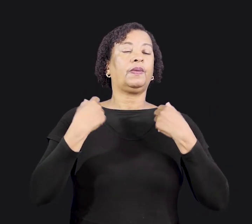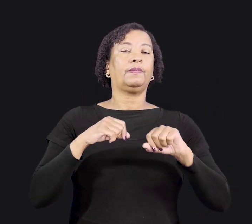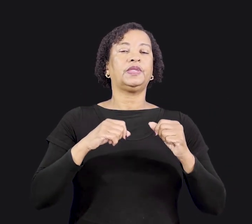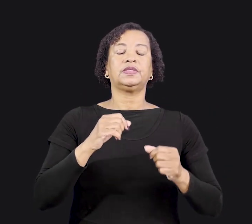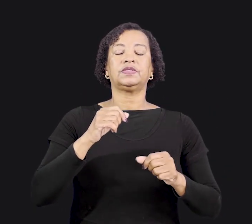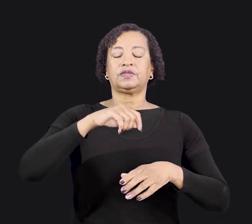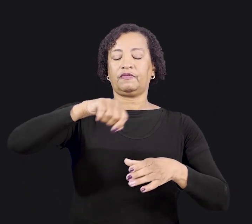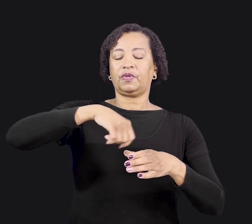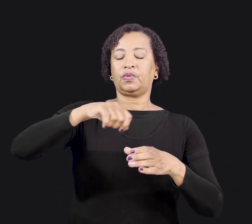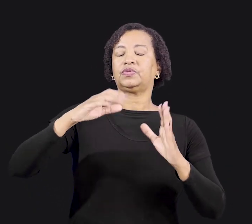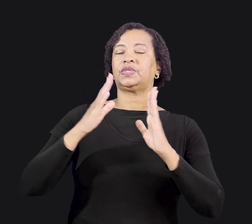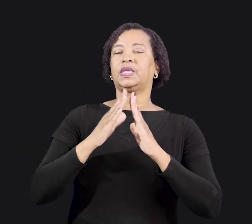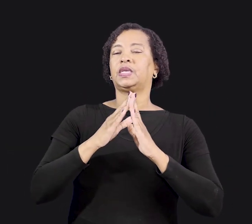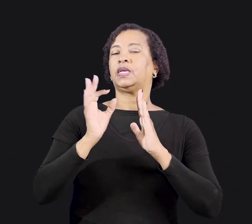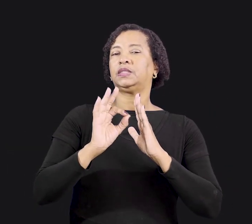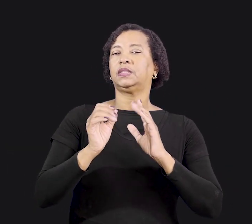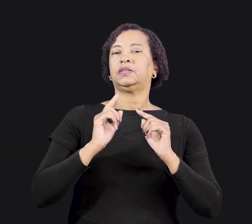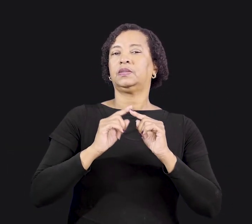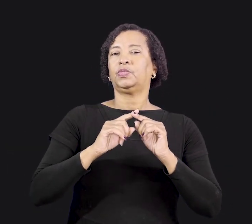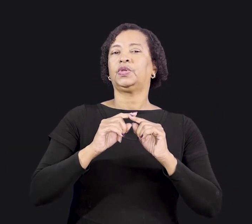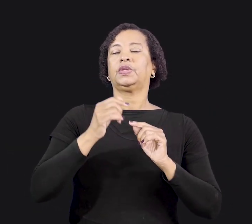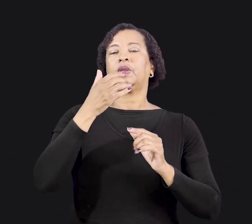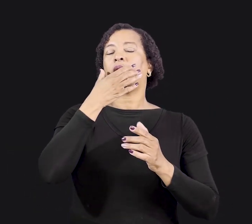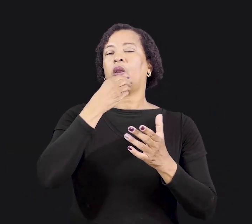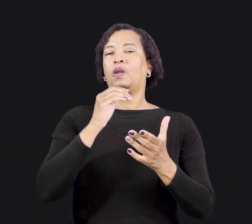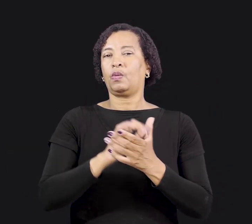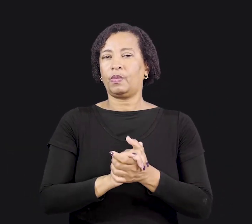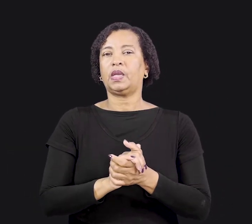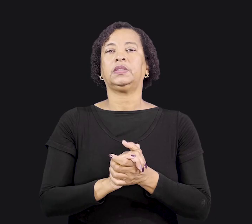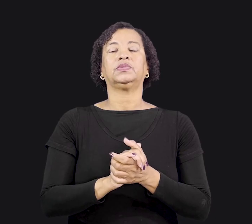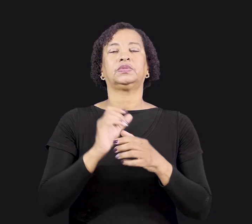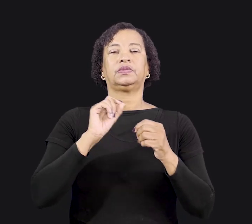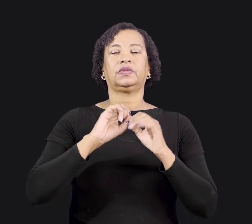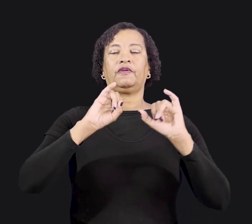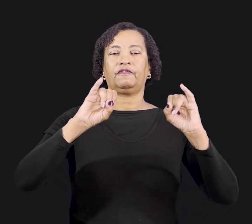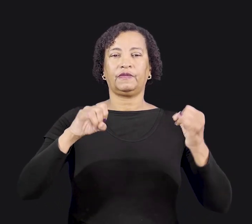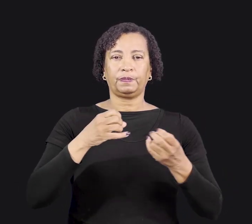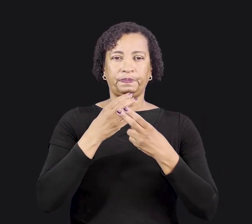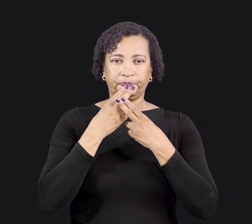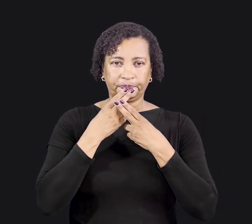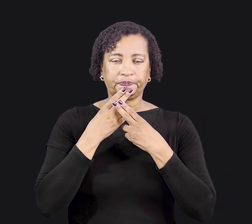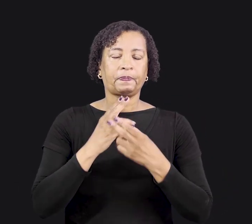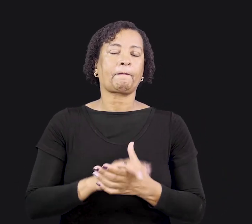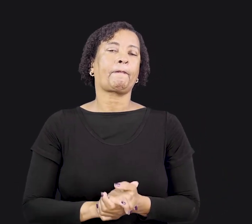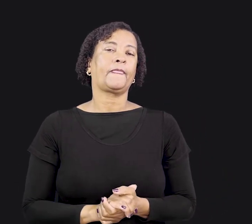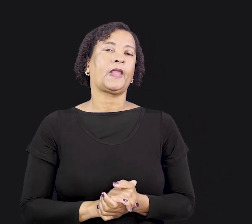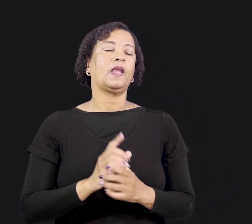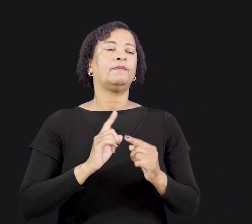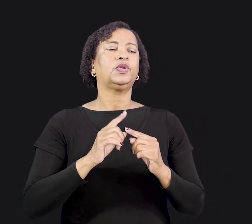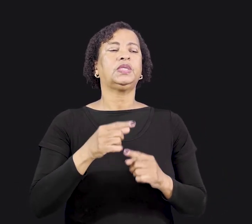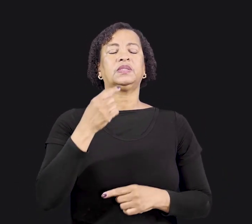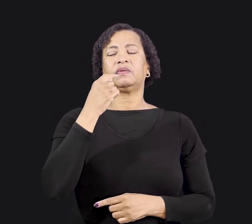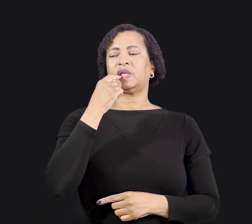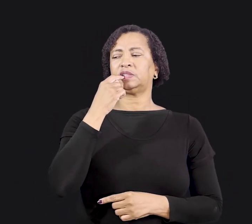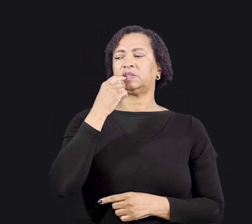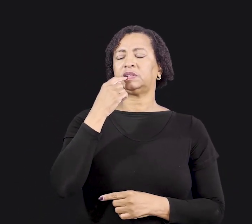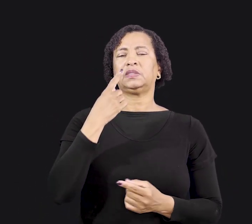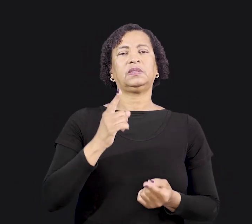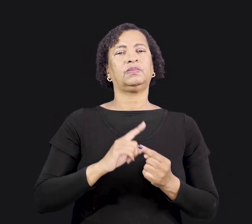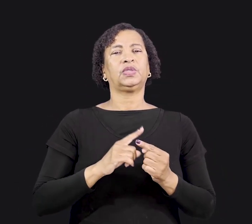marido estava jejuando. Aí então eu entendi por que ele estava com o palito de dentes na boca. Era para me